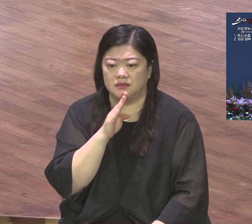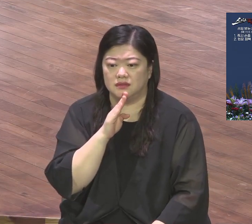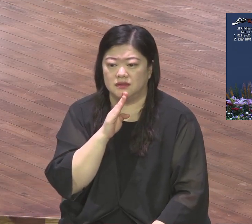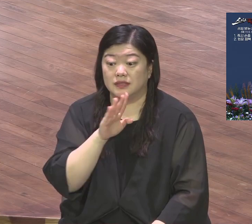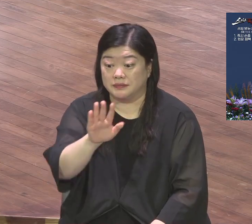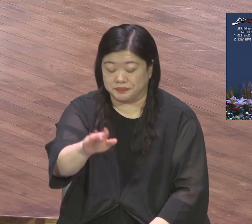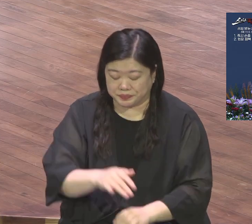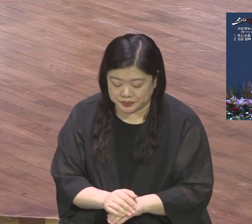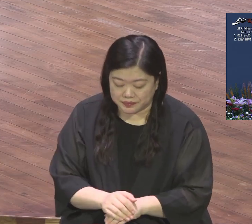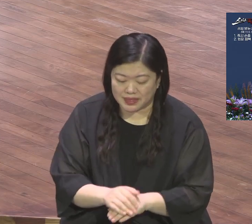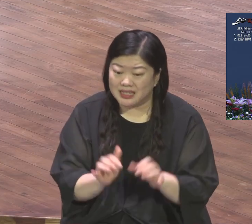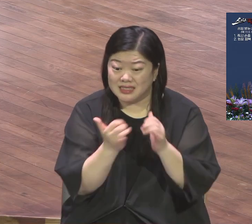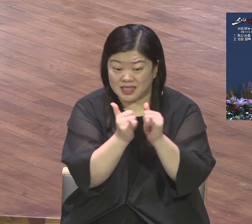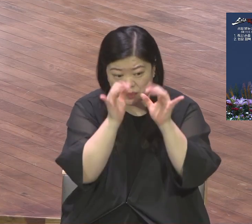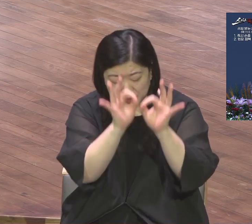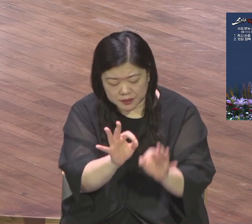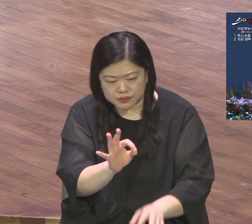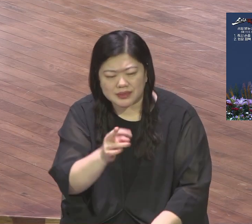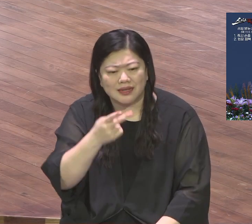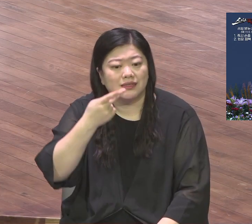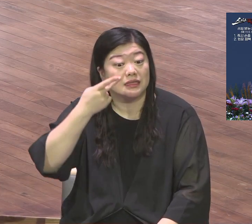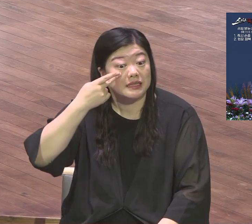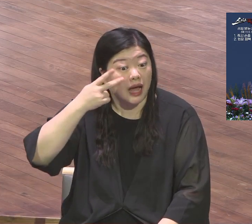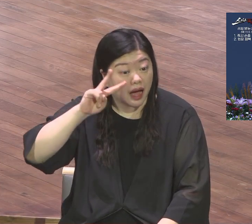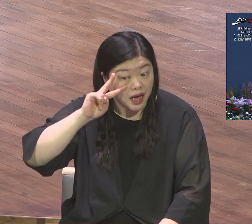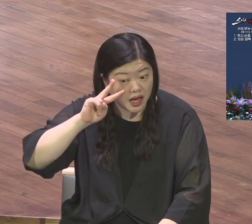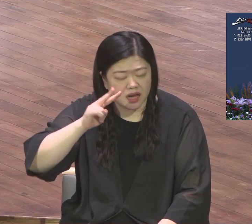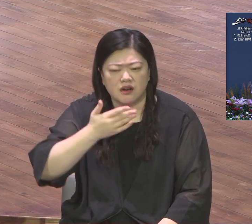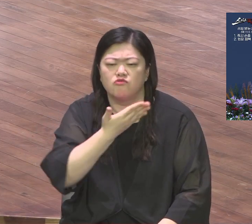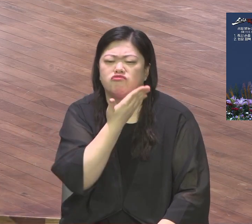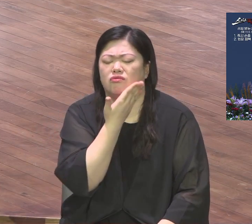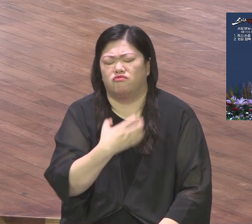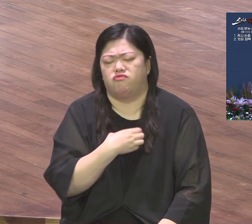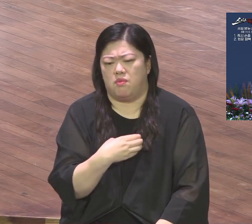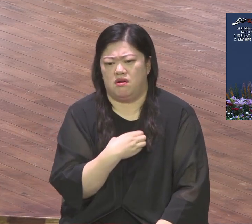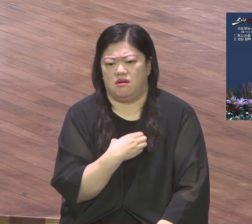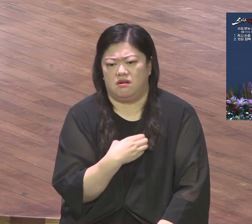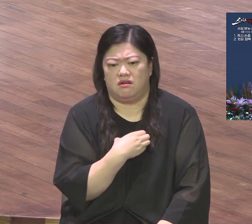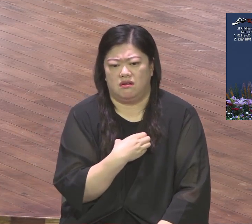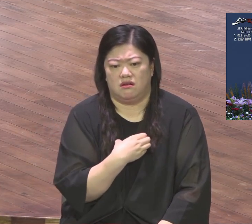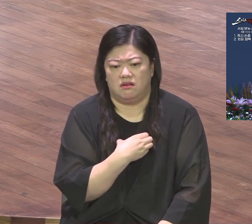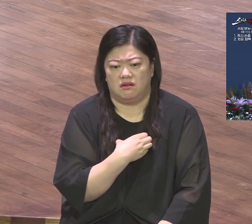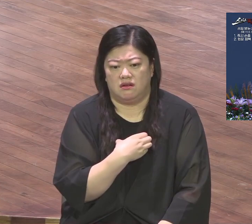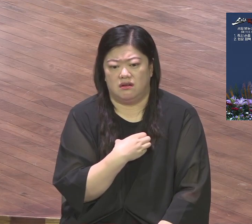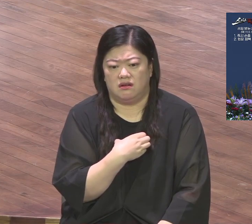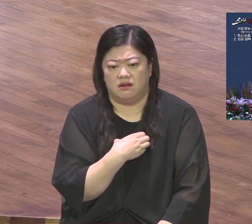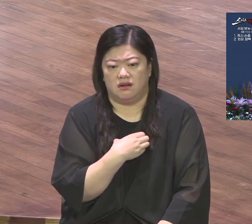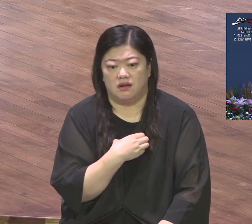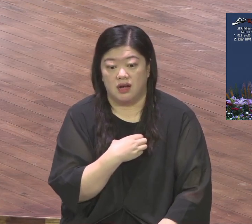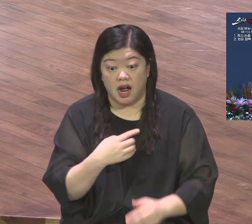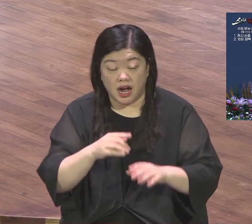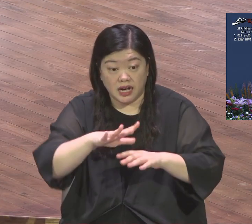이 서론 인생. 이 서론 가지고 수근수근대고 서론 가지고